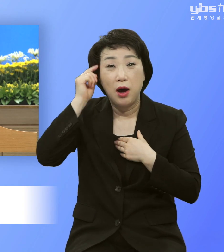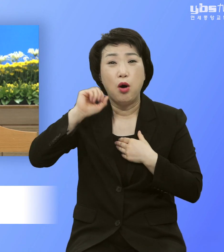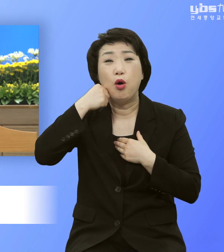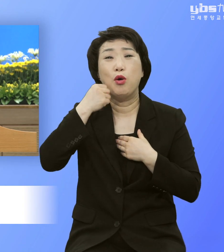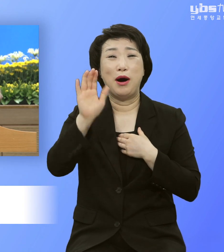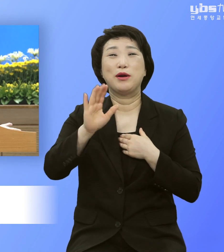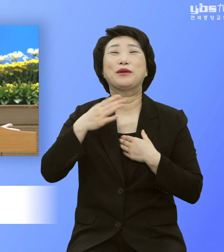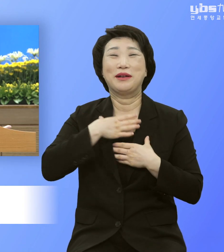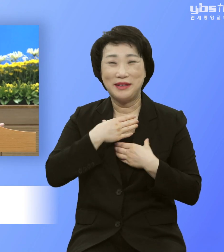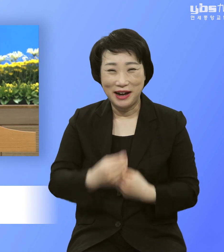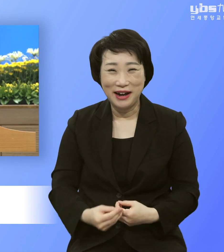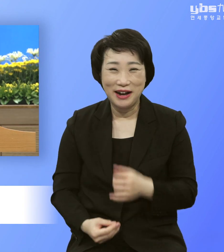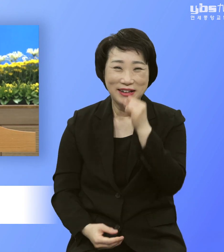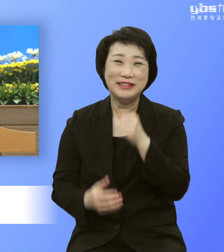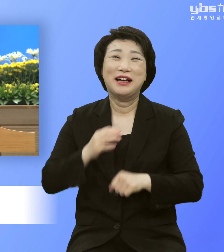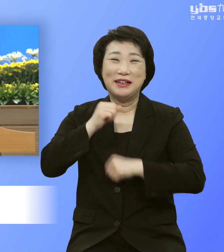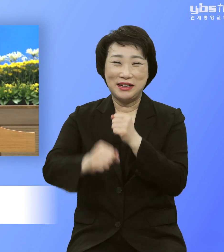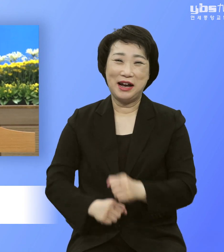아니라 자유라 이 말이야.